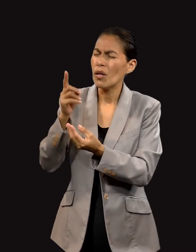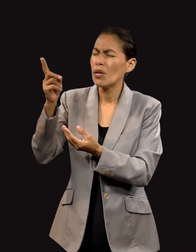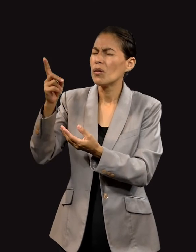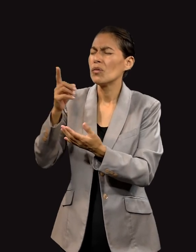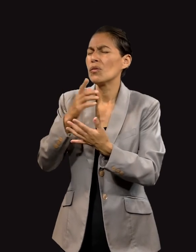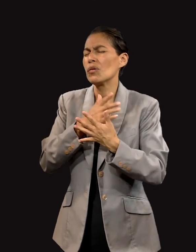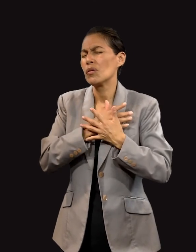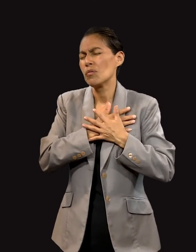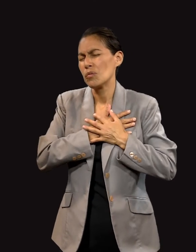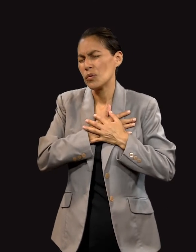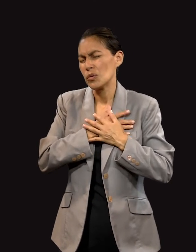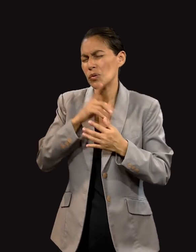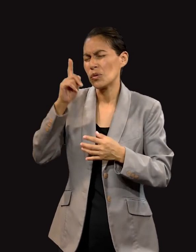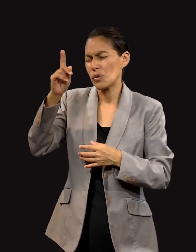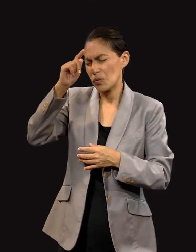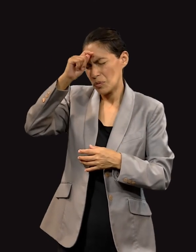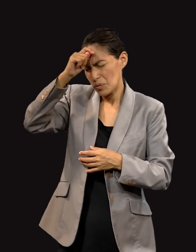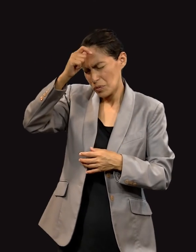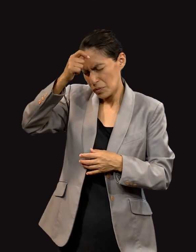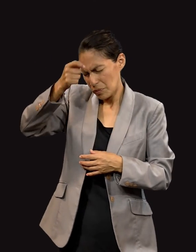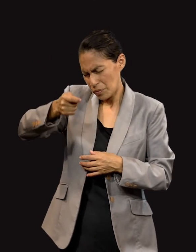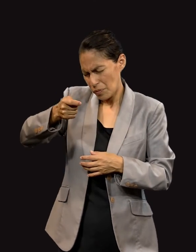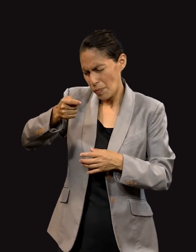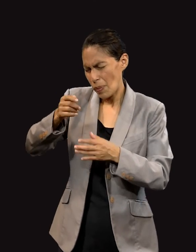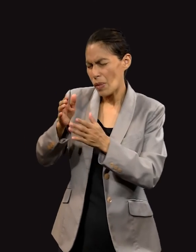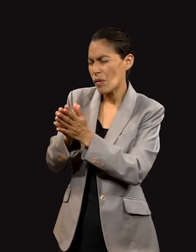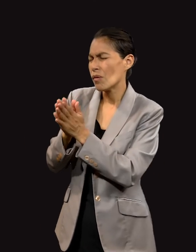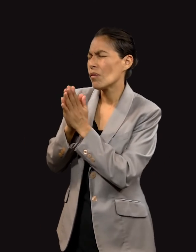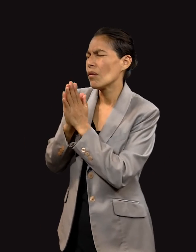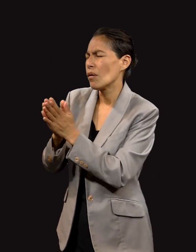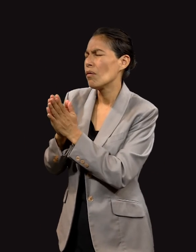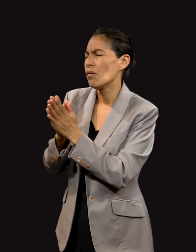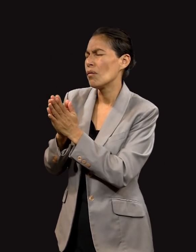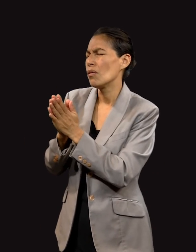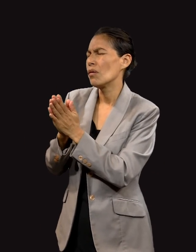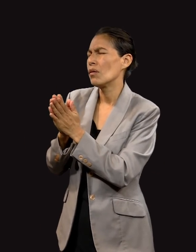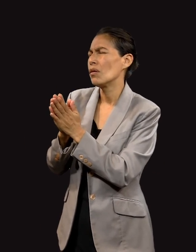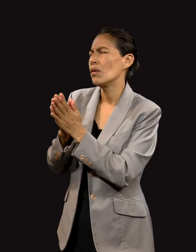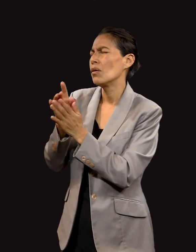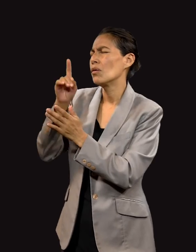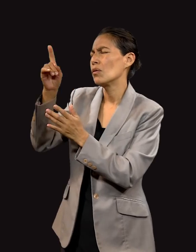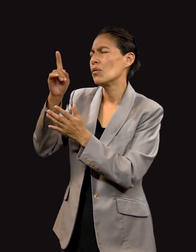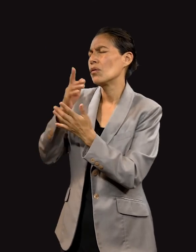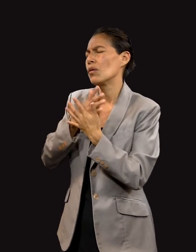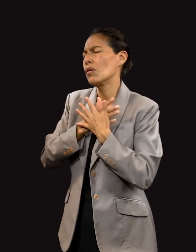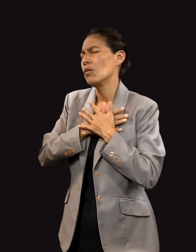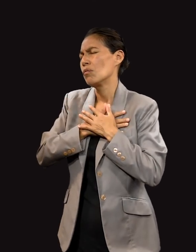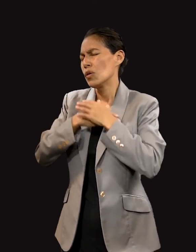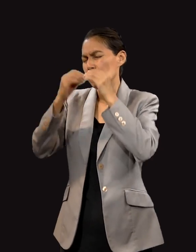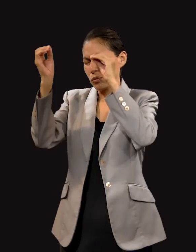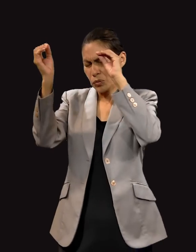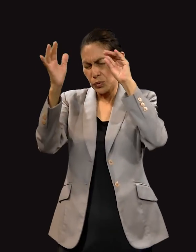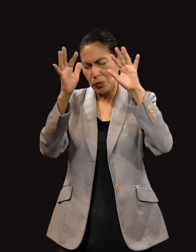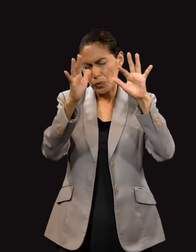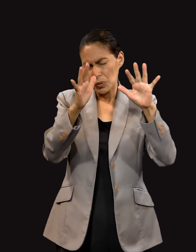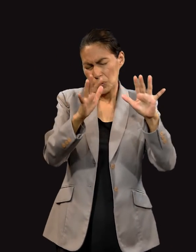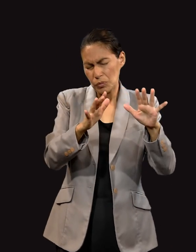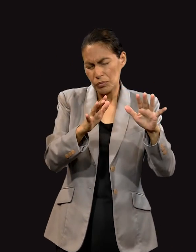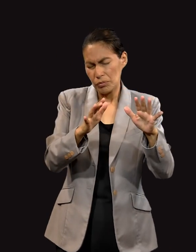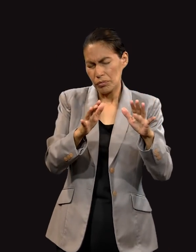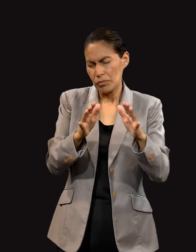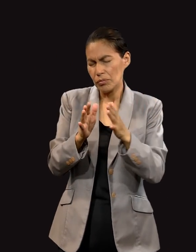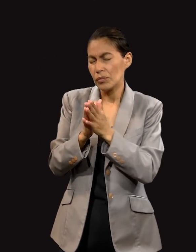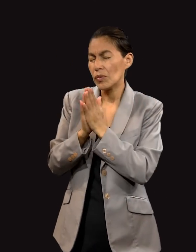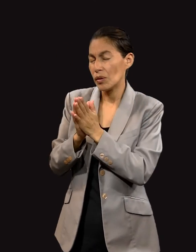sí. Dale, Señor, de tu amor, de tu bendición. Y por favor, Padre, llénalos de tu amor. Amén.